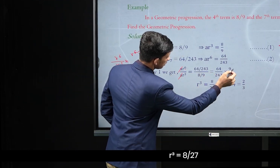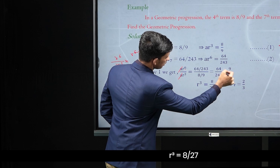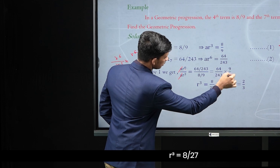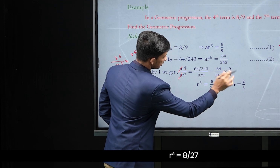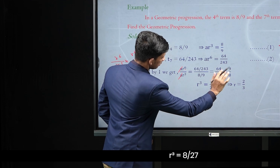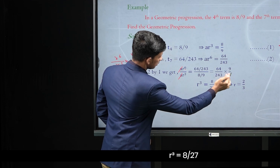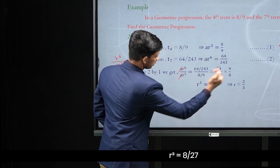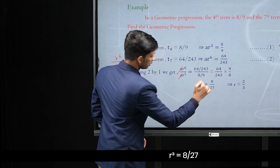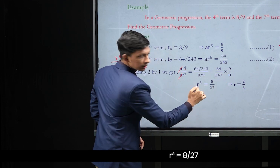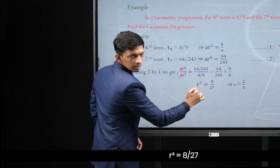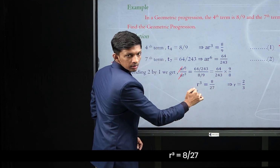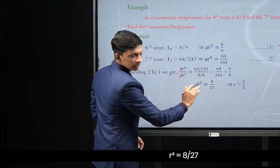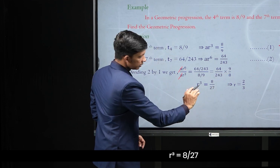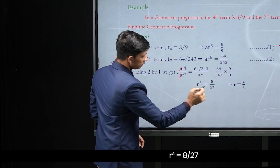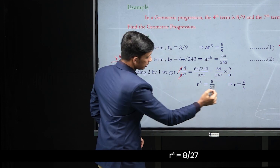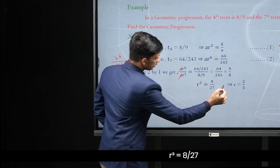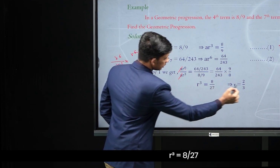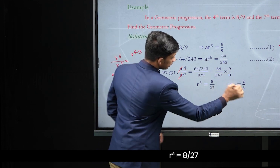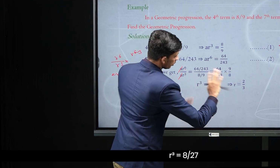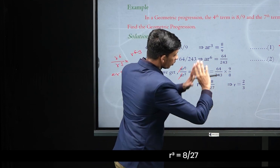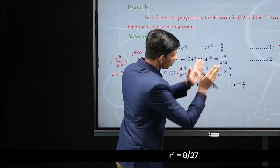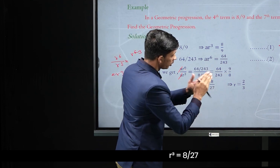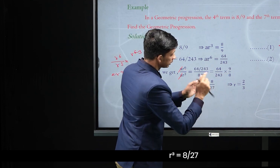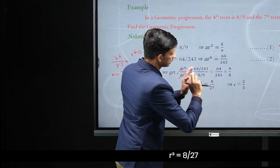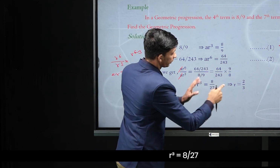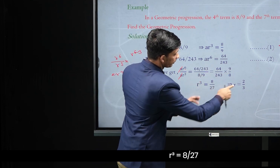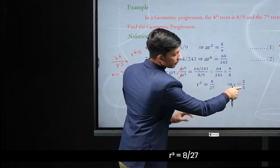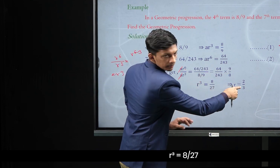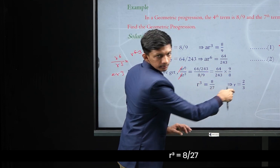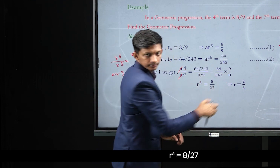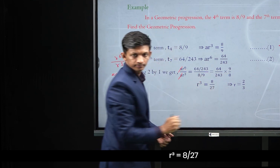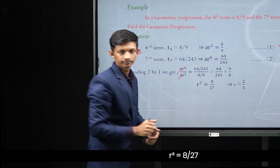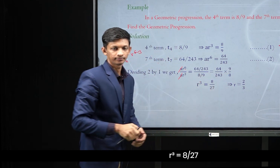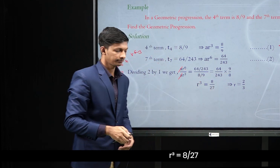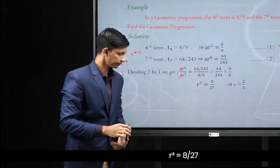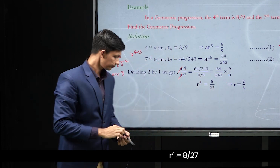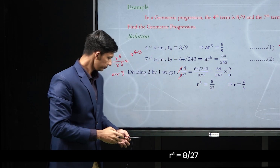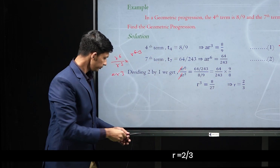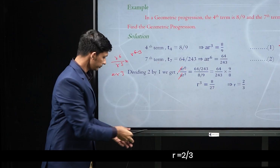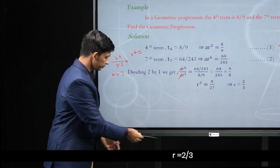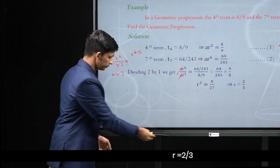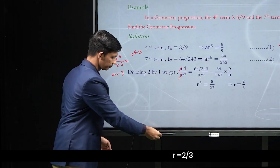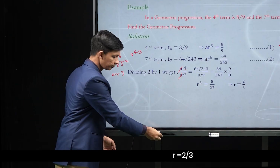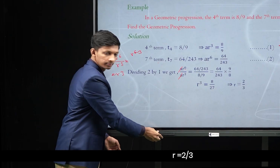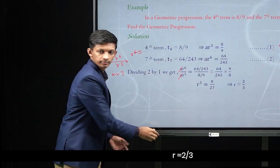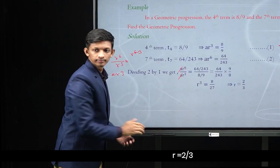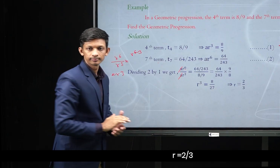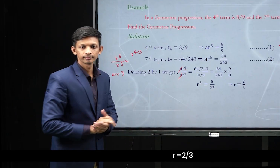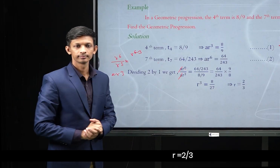ஆர் மேல் இலக்கு 3 ஈடு 8 கீழ் 27. நமக்கு கிடைத்தது ஆர்